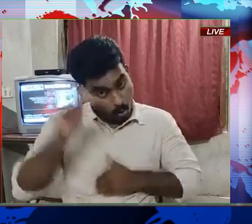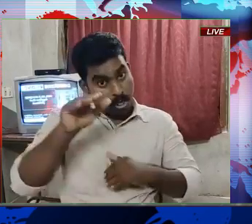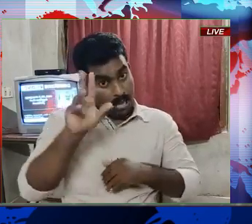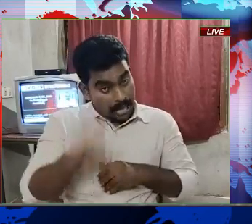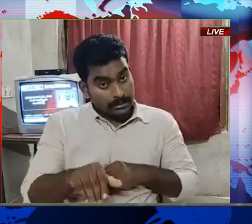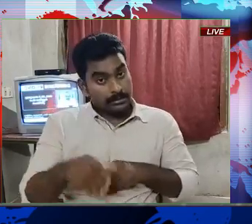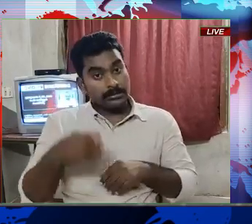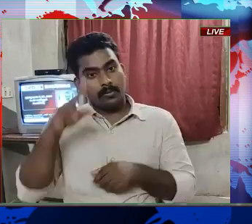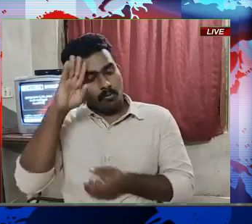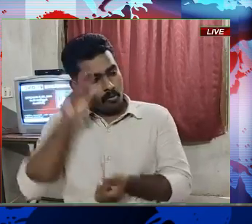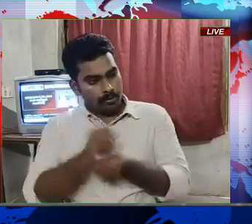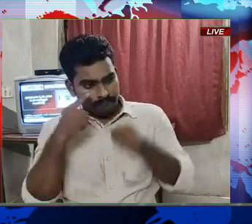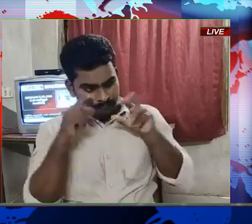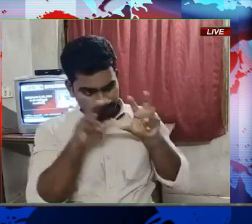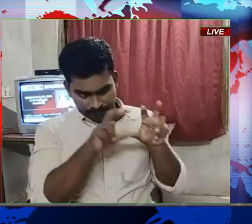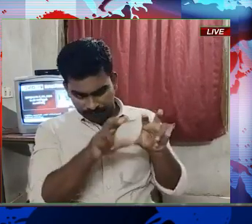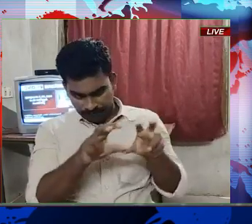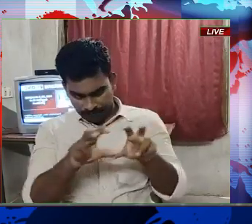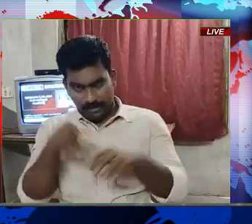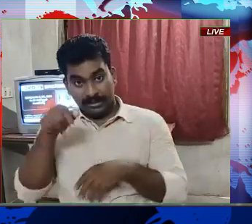ഉപയോഗിക്കുന്നുണ്ട്.